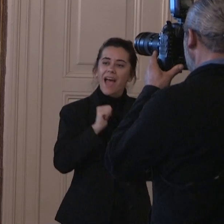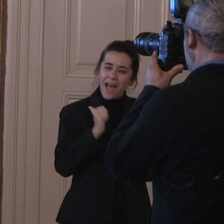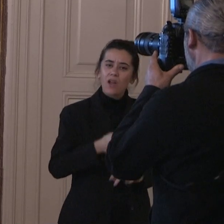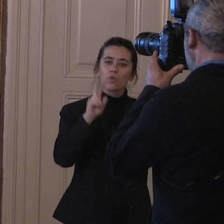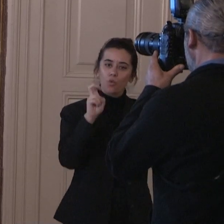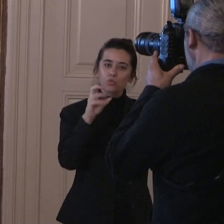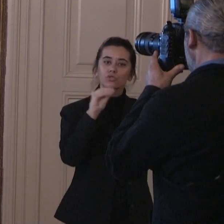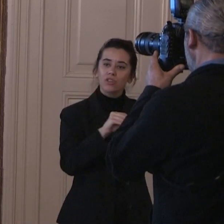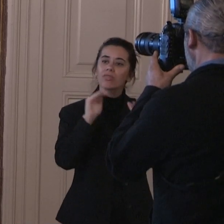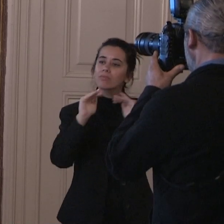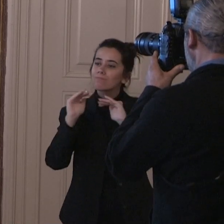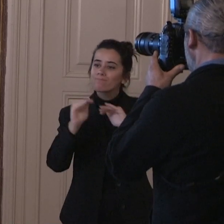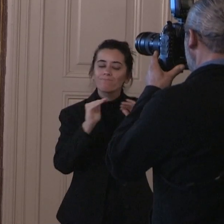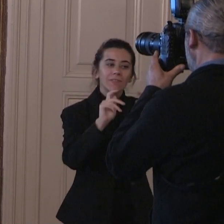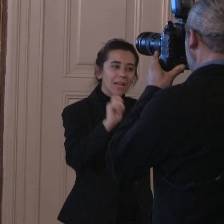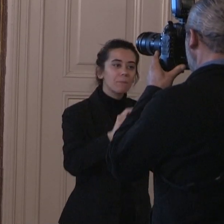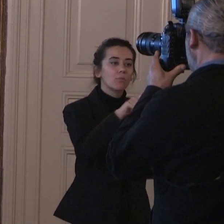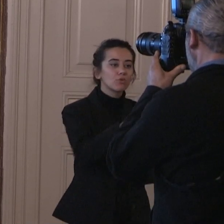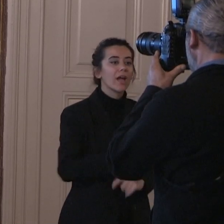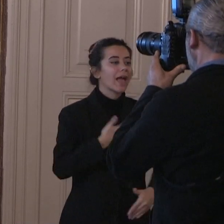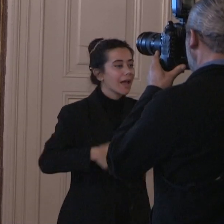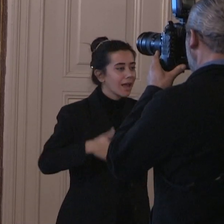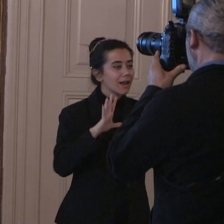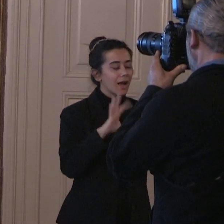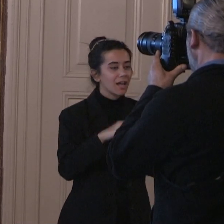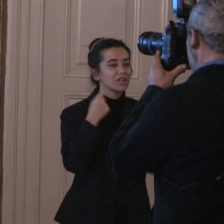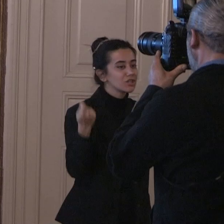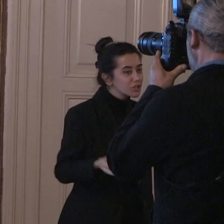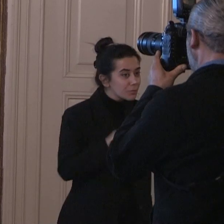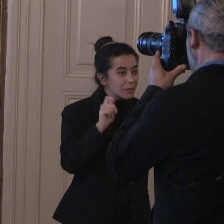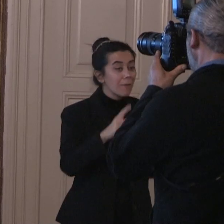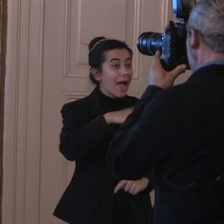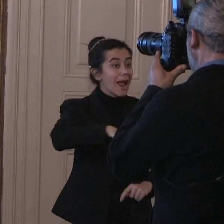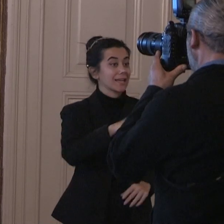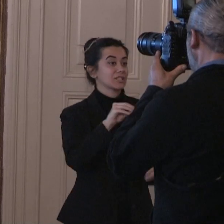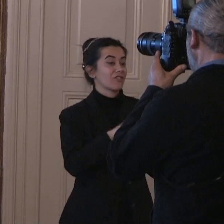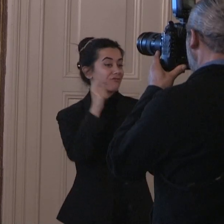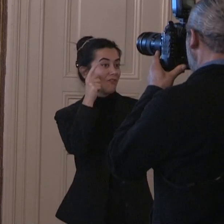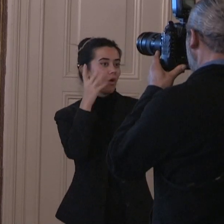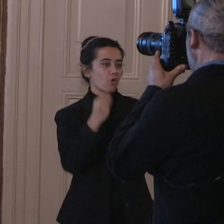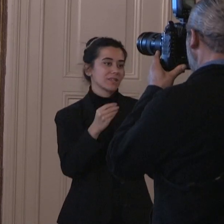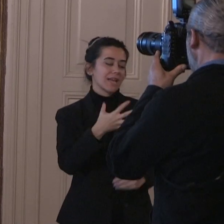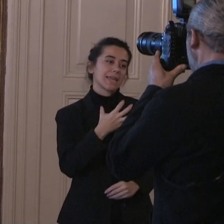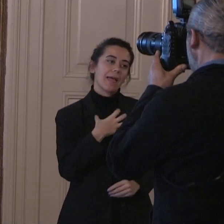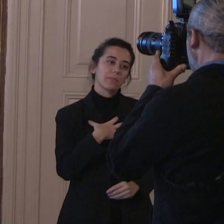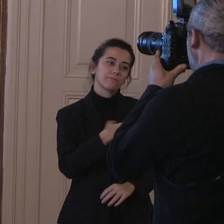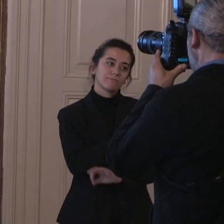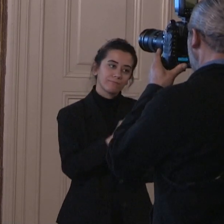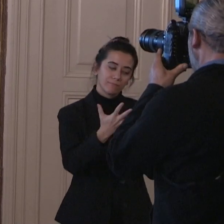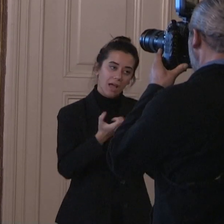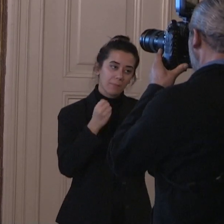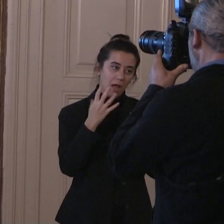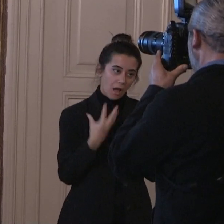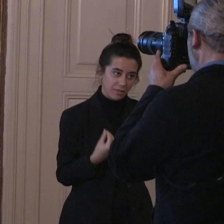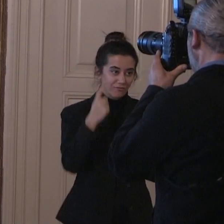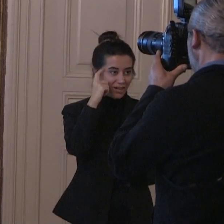Engellilik üzerine çalışmalar yapıp engellilik konusunda herkesin bilinçlenmesini kendime ilke edindim. Avcılar Kampüsü'ne göreve